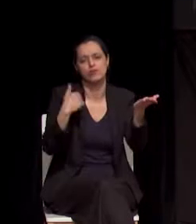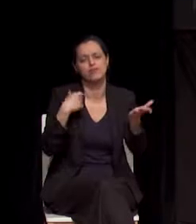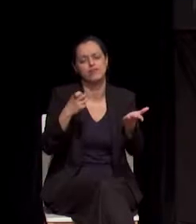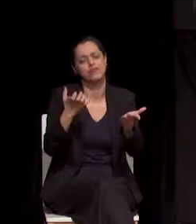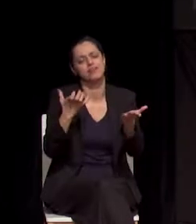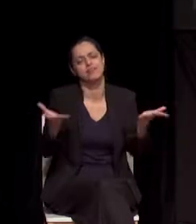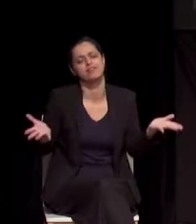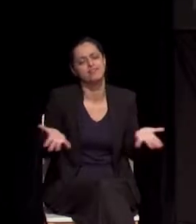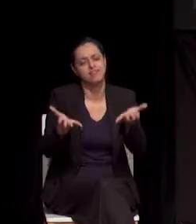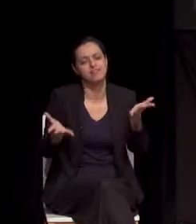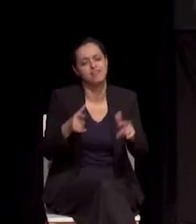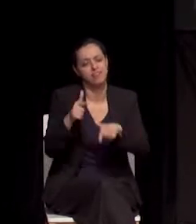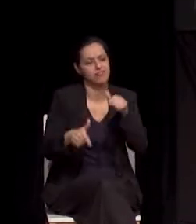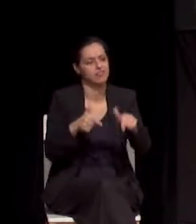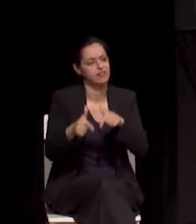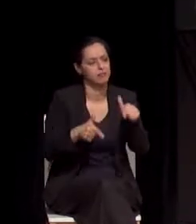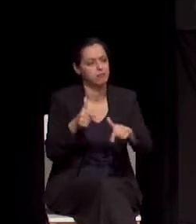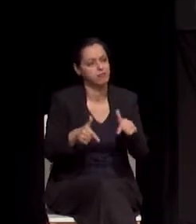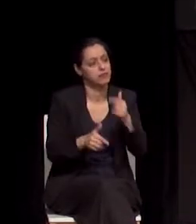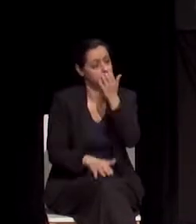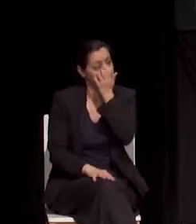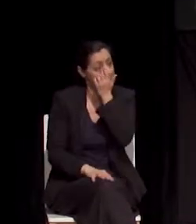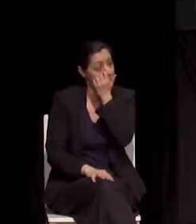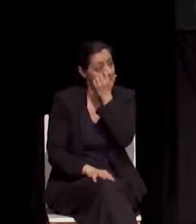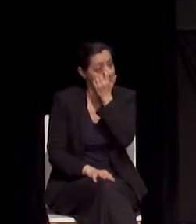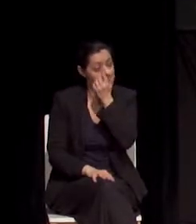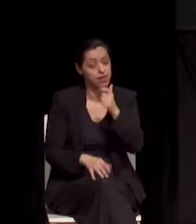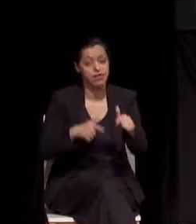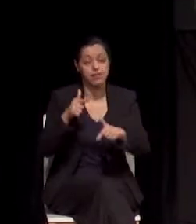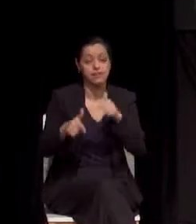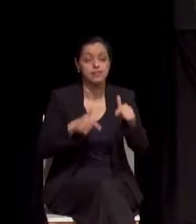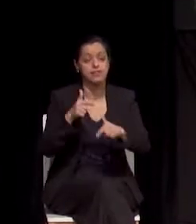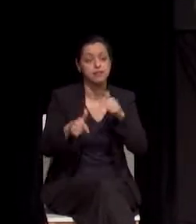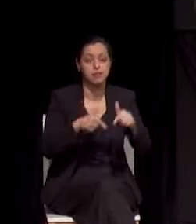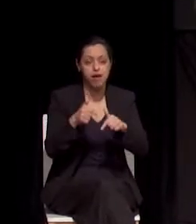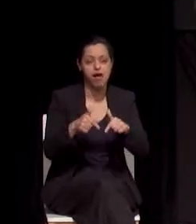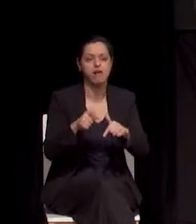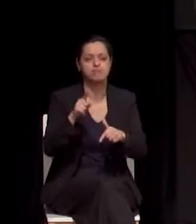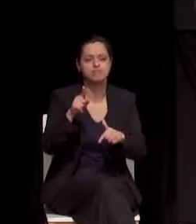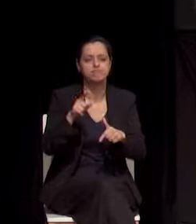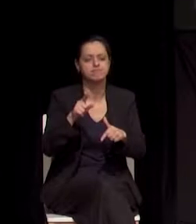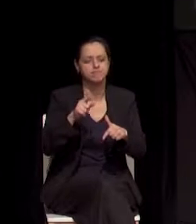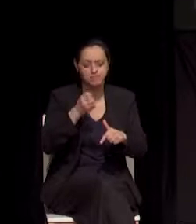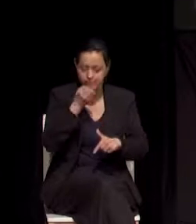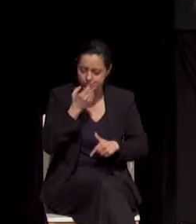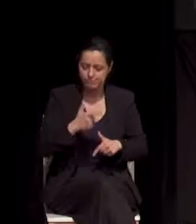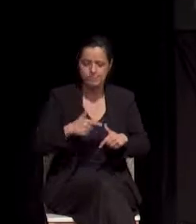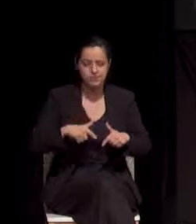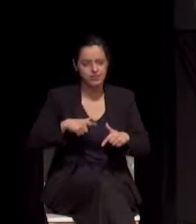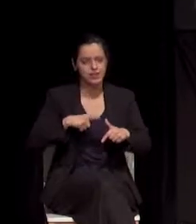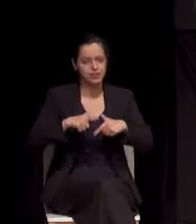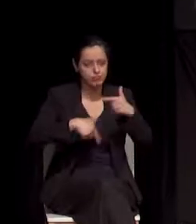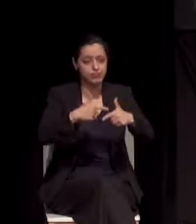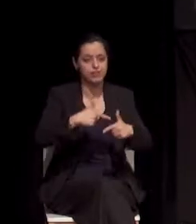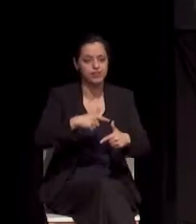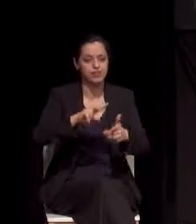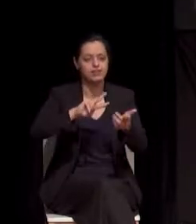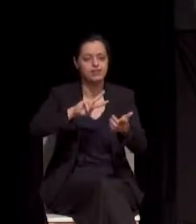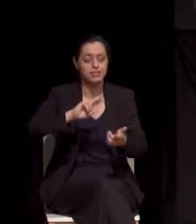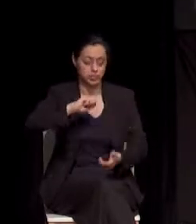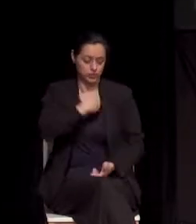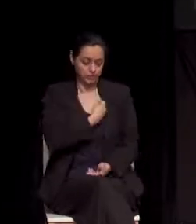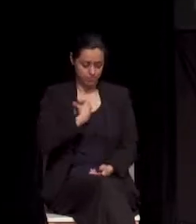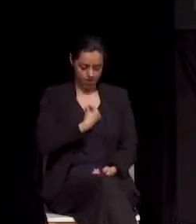esse trabalho. Esse trabalho tem uma eficácia. Essa eficácia está na minha vida. Eu sou um